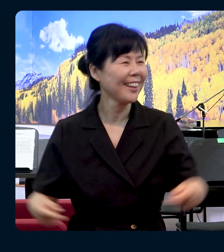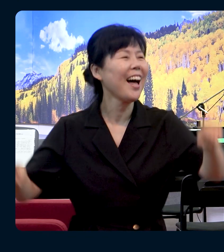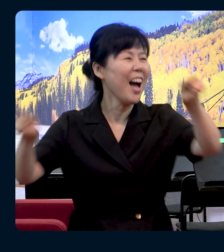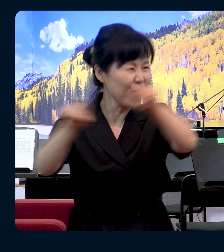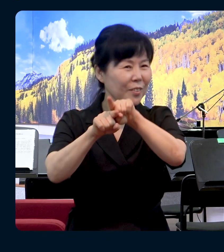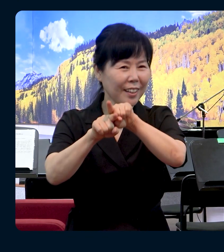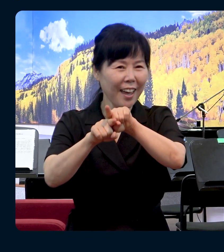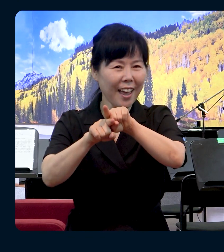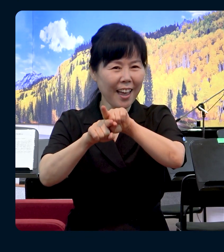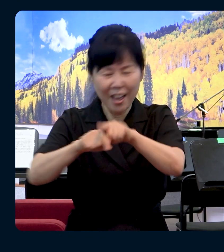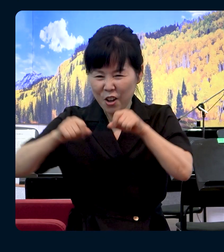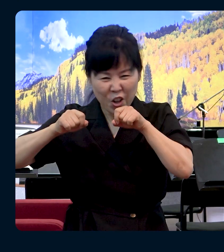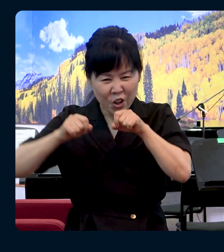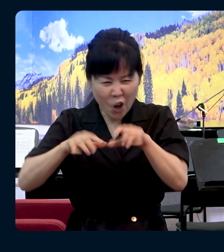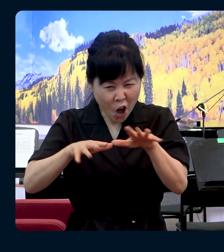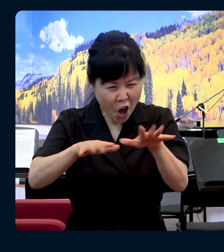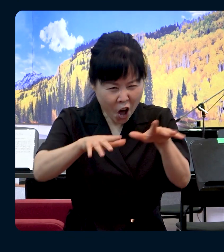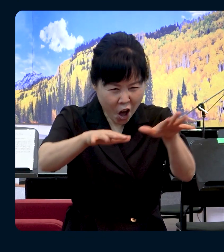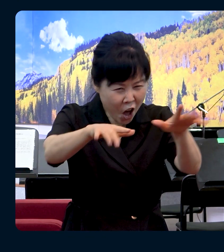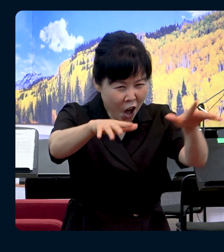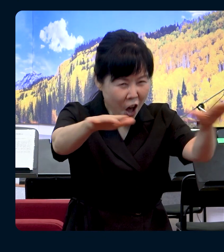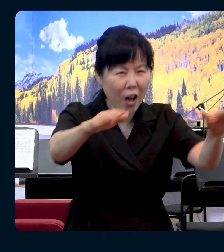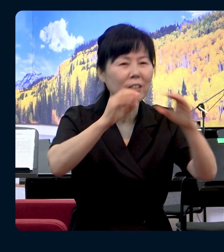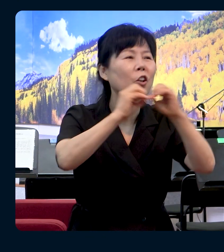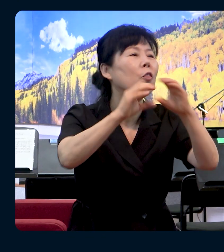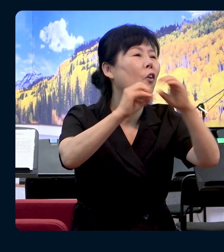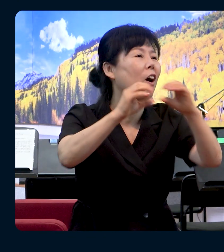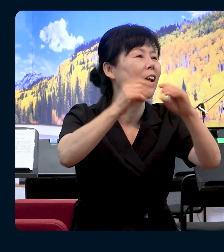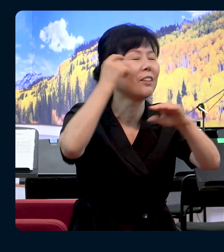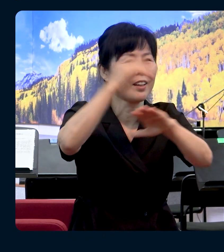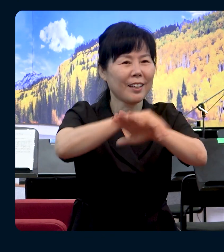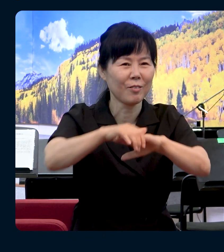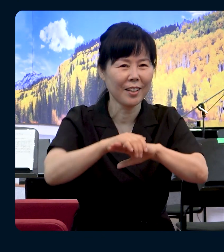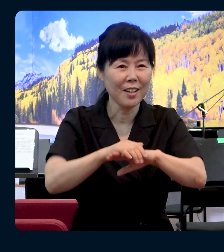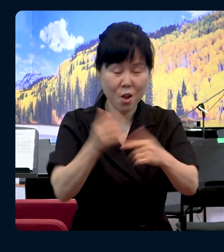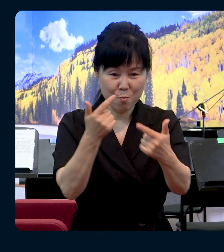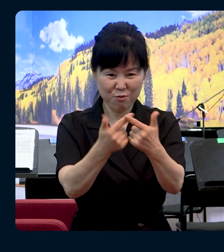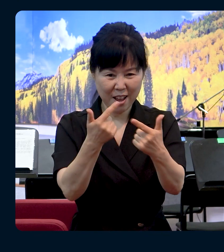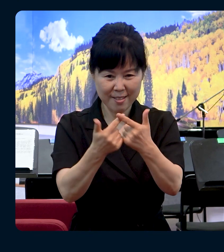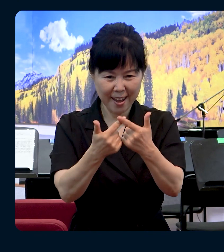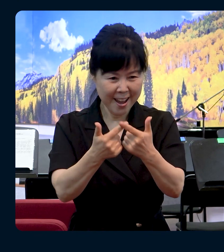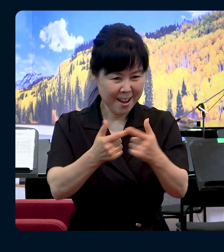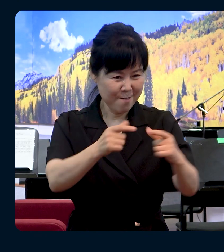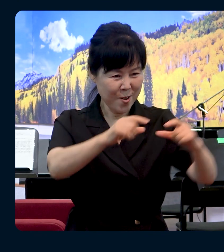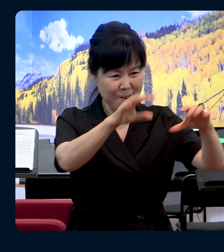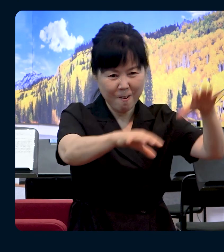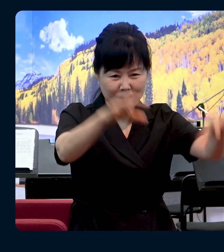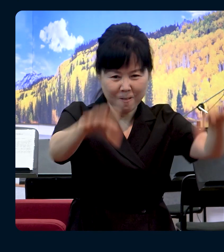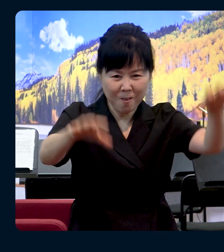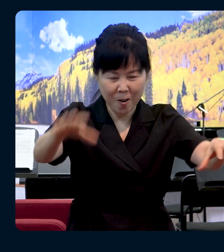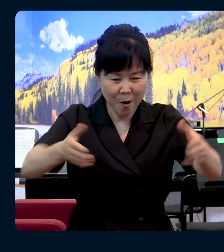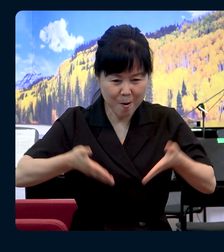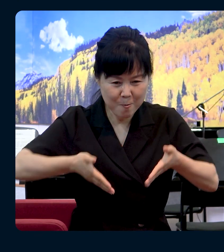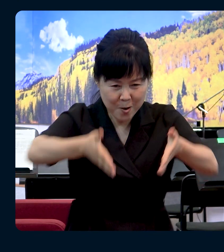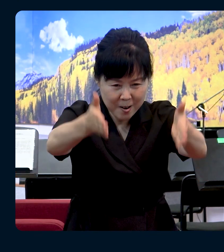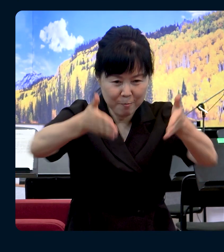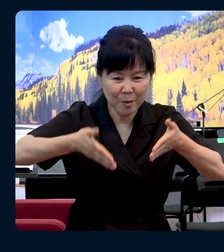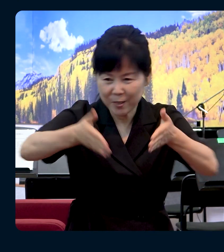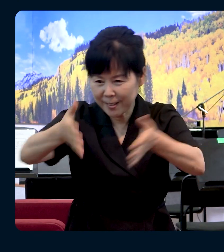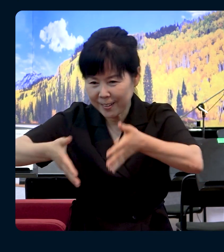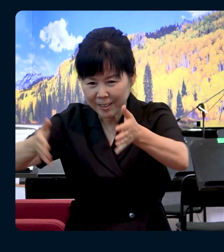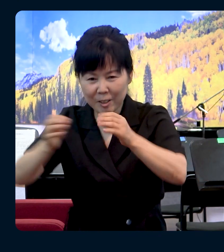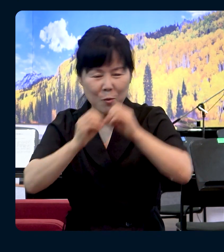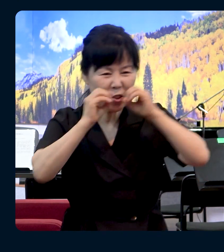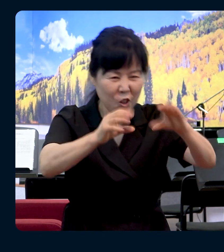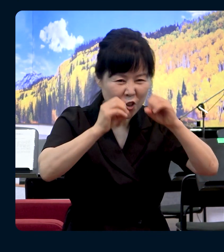우리 교인 다 나가면 부산 뒤집어질 거려. 그냥 지역 나눠가지고 그냥 다 나가서 그냥 노방전도하고 축구전도하고